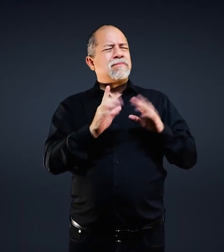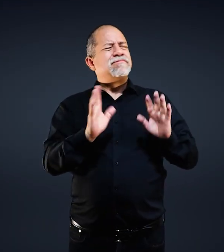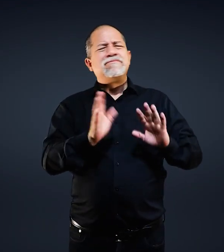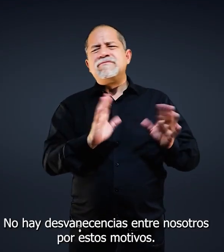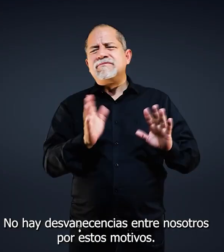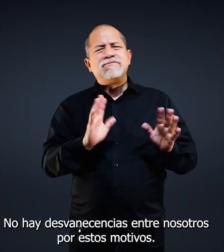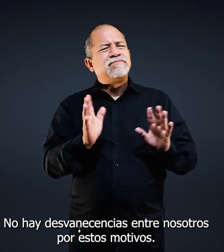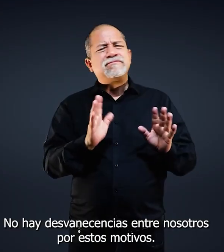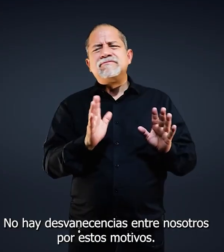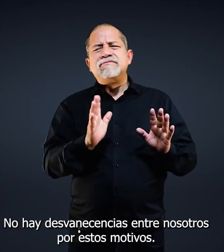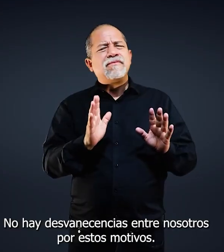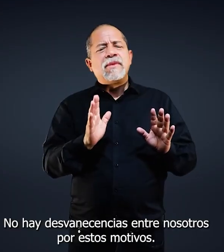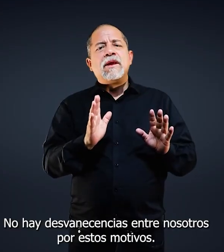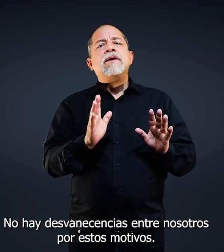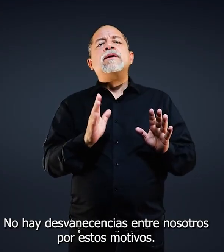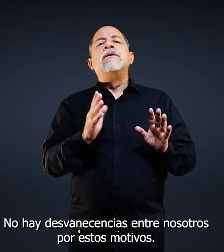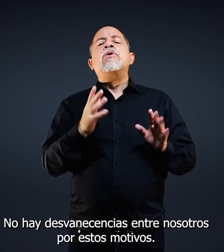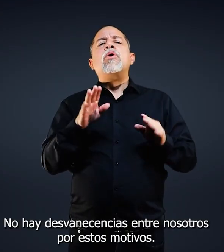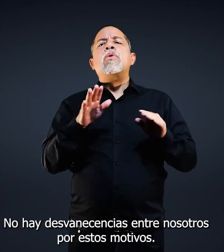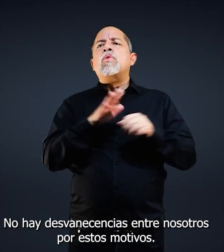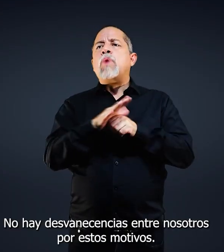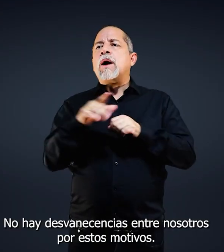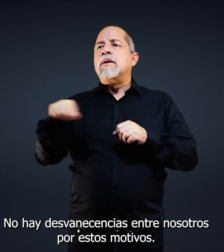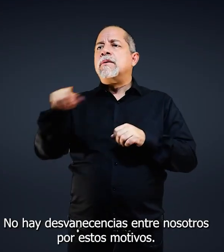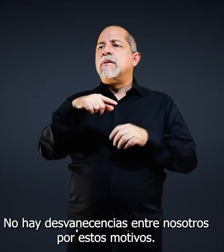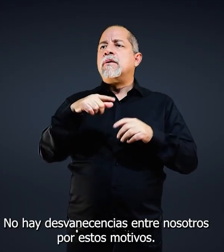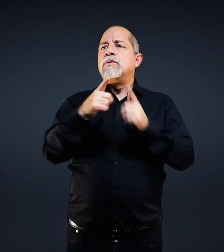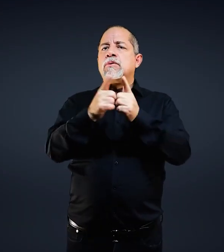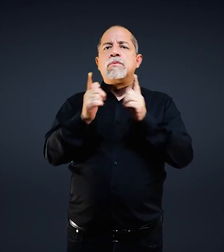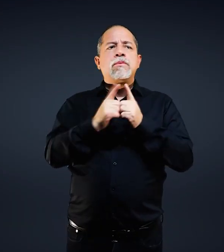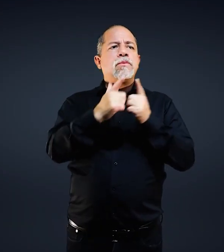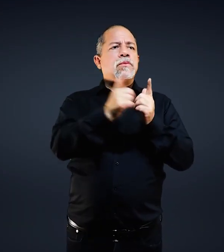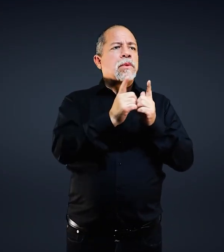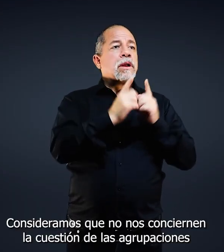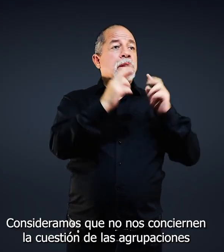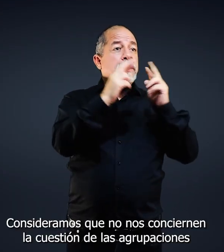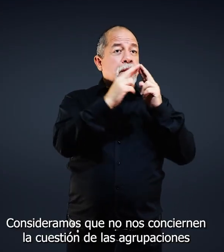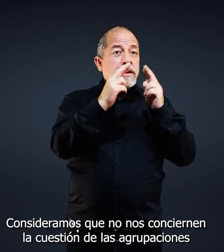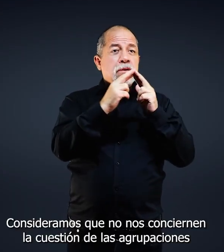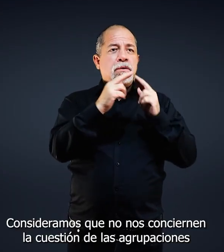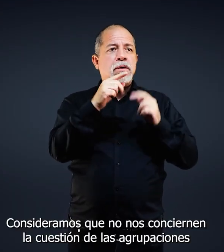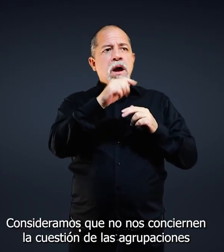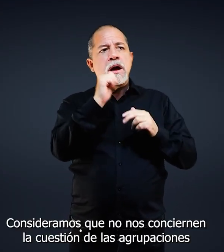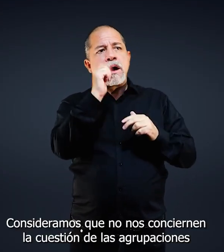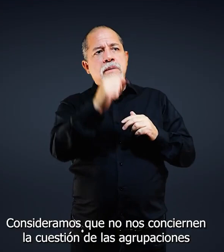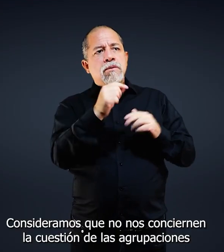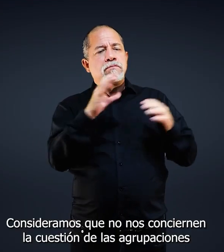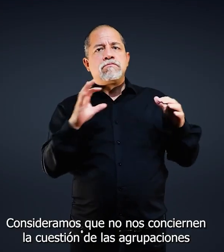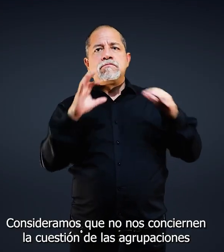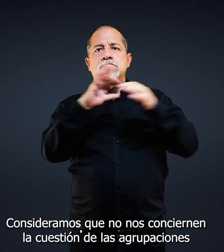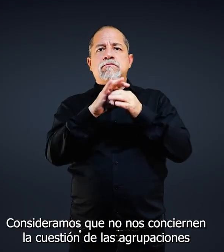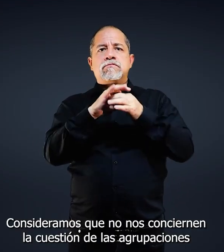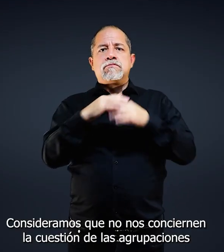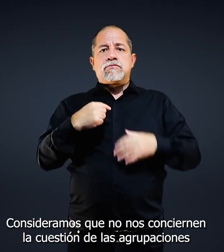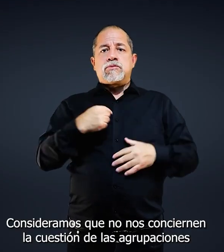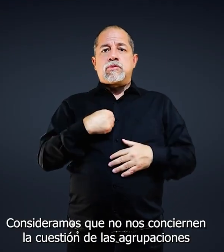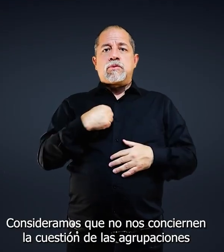No hay desvanecencias entre nosotros por estos motivos. Consideramos que no nos concierne la cuestión de las